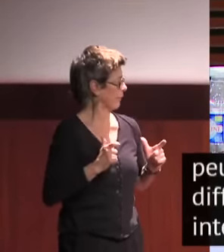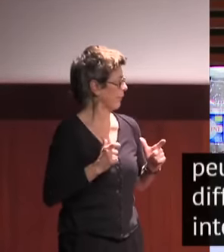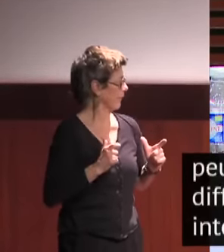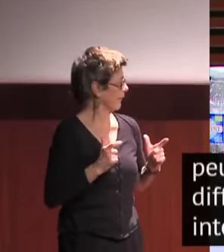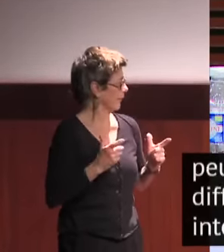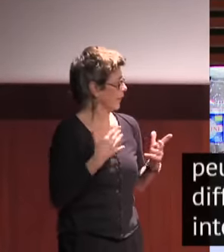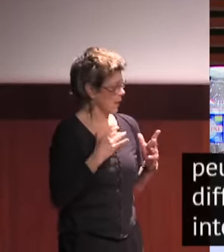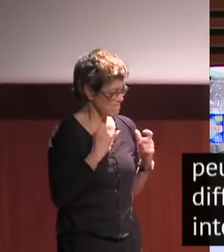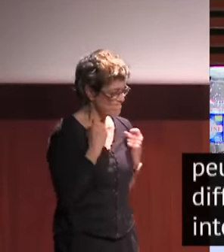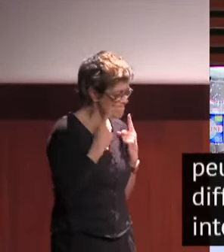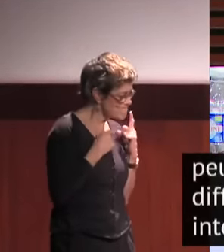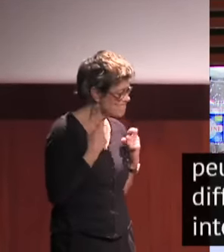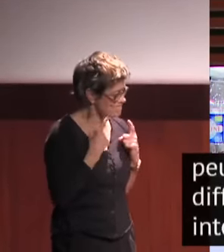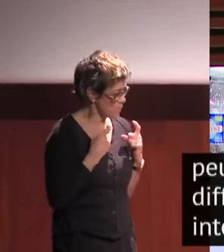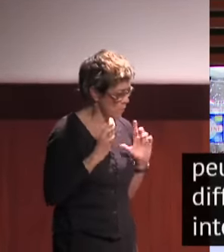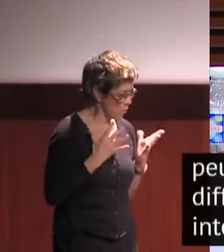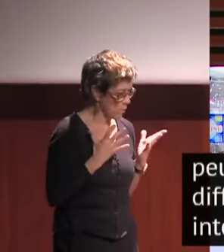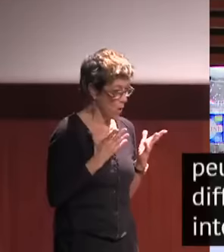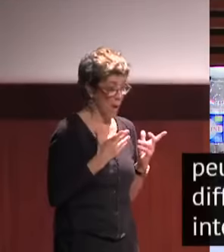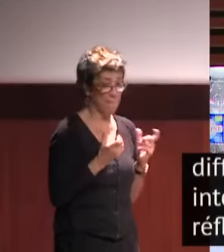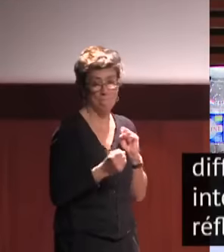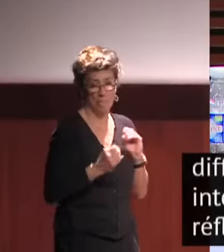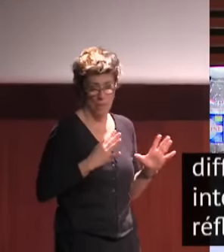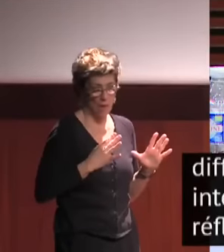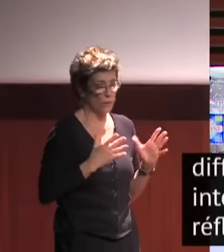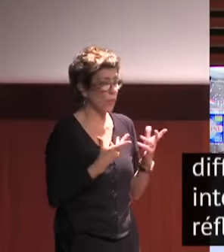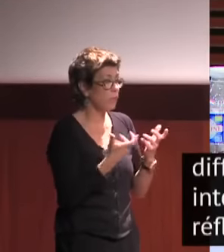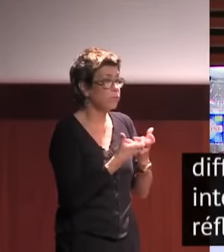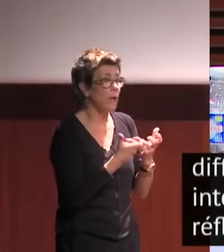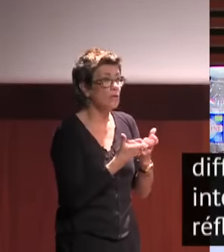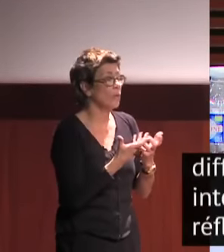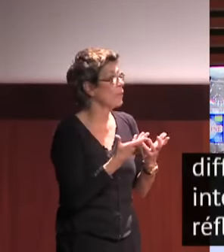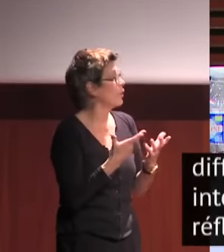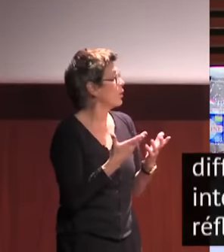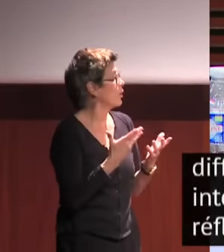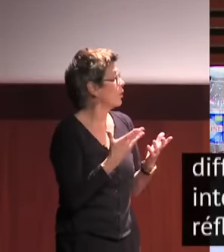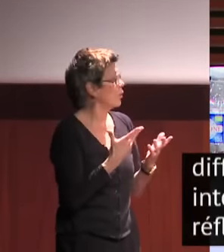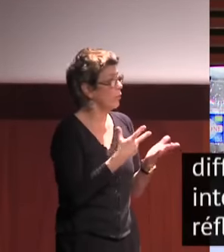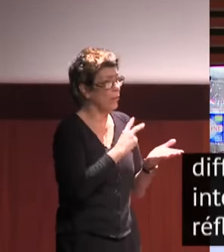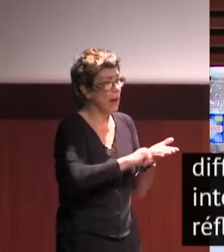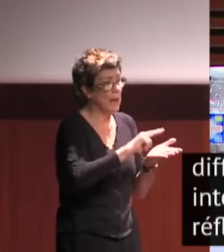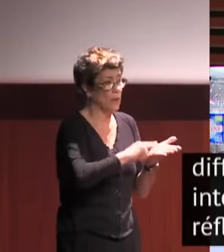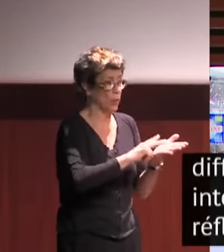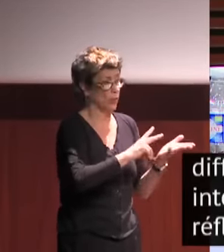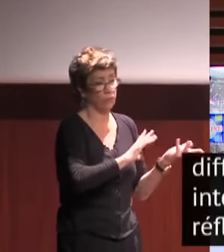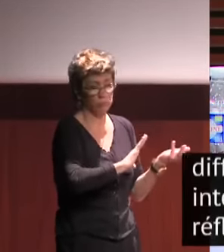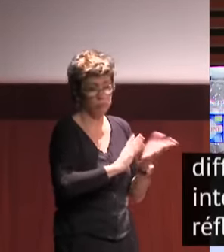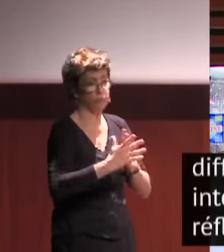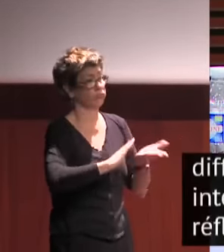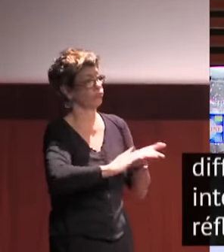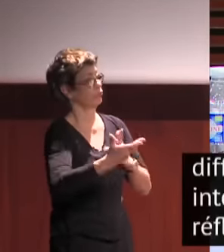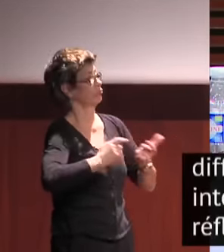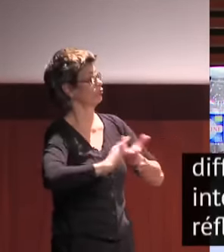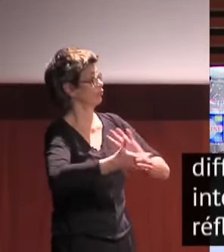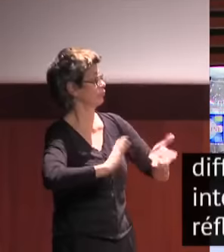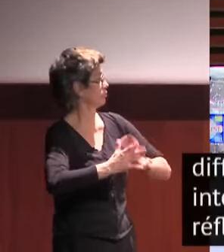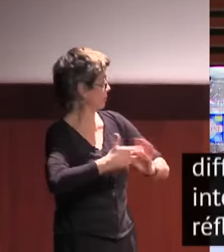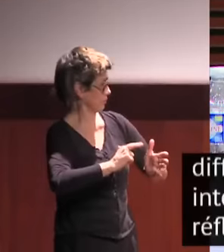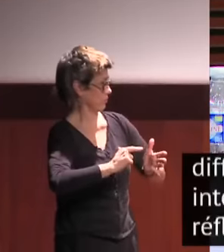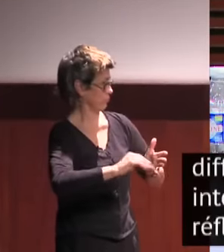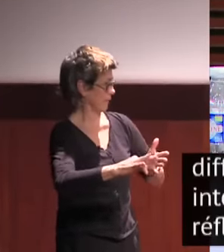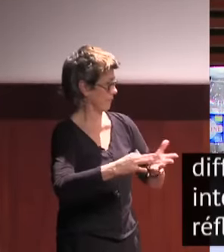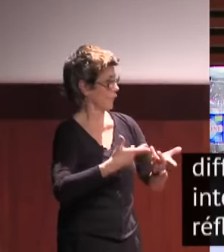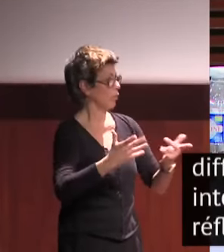on a réfléchi à mettre en place des médiations. Donc, comme on a vu précédemment, donc de lecture en LSF, déjà pour